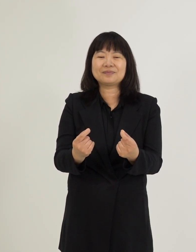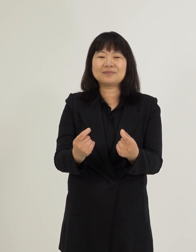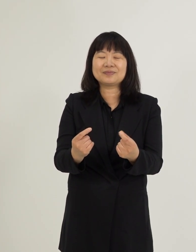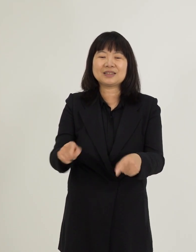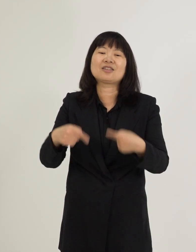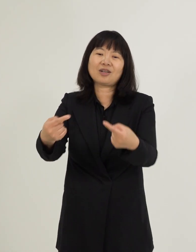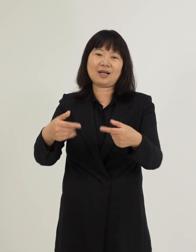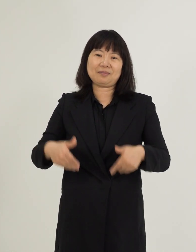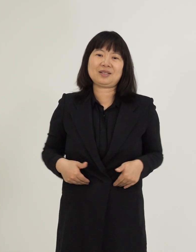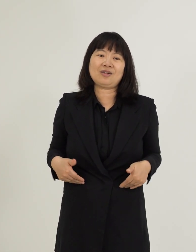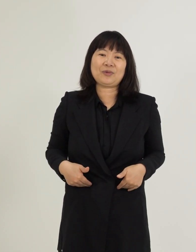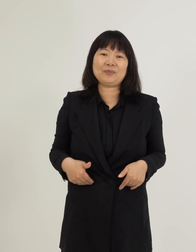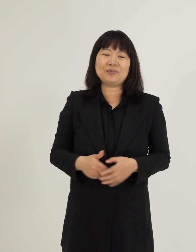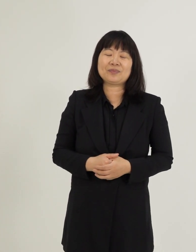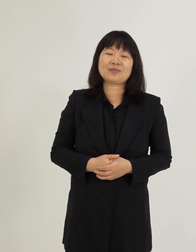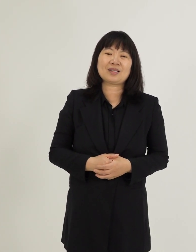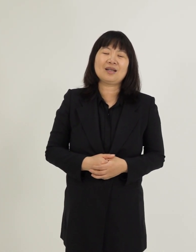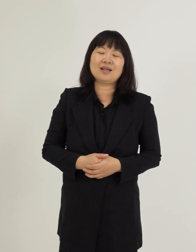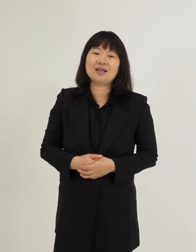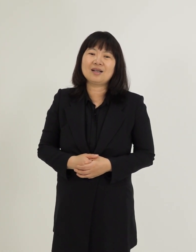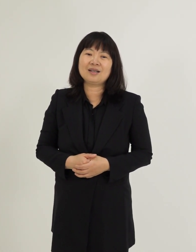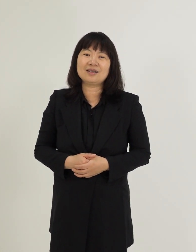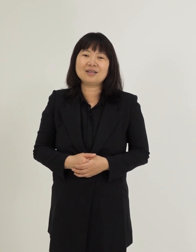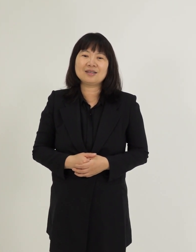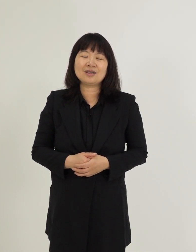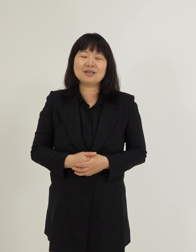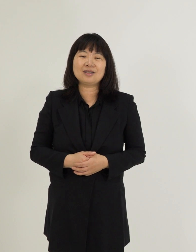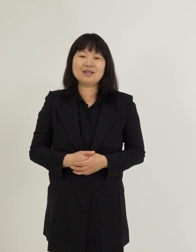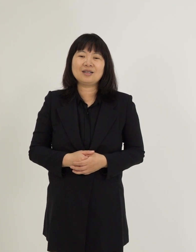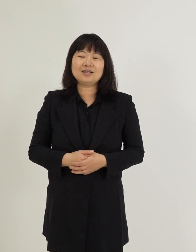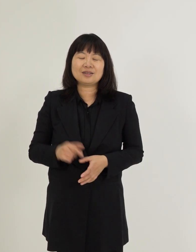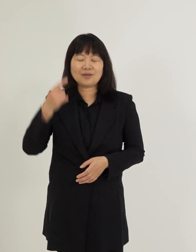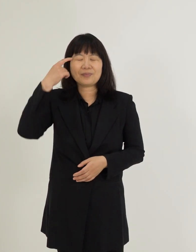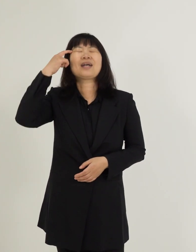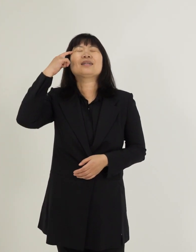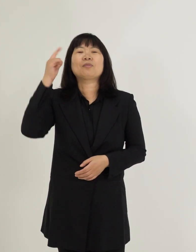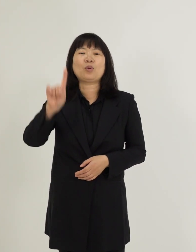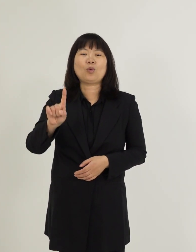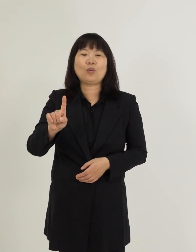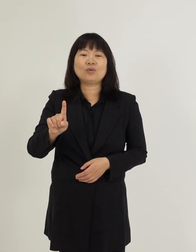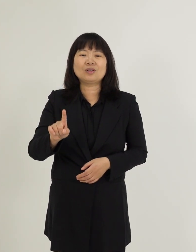이것이 바로 오늘날 교회가 회복해야 될 지점이구나.